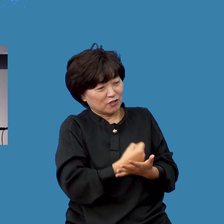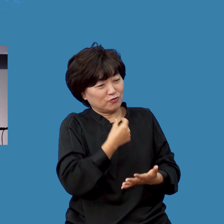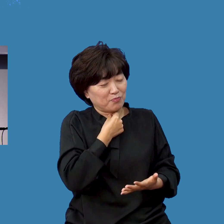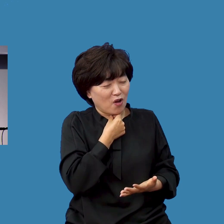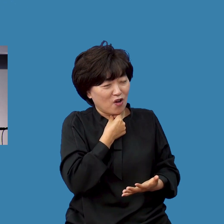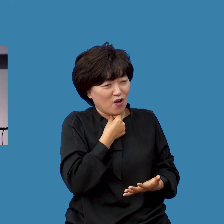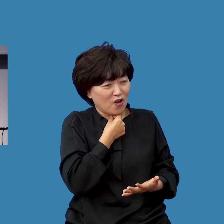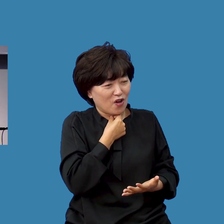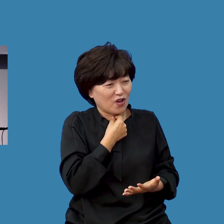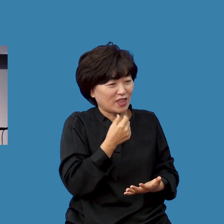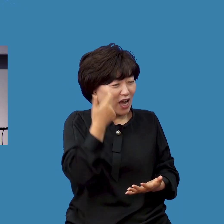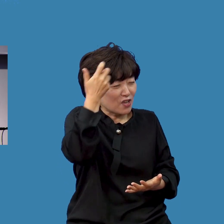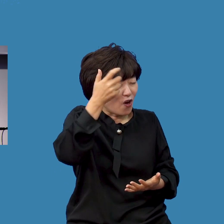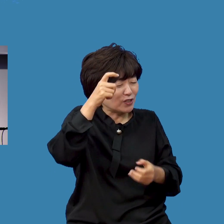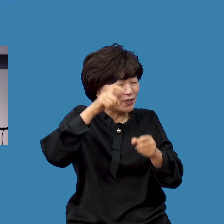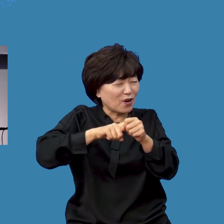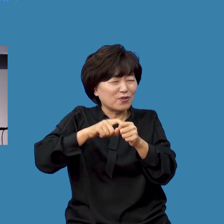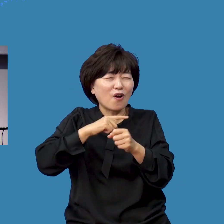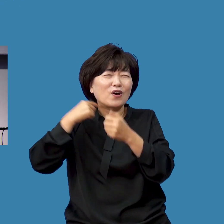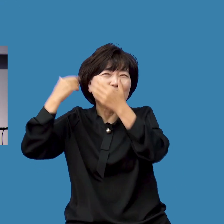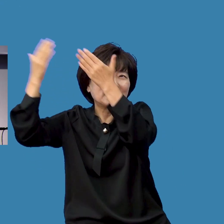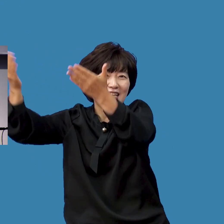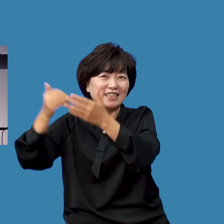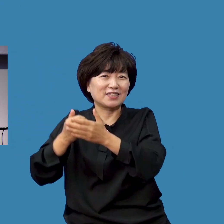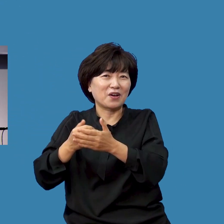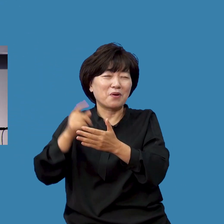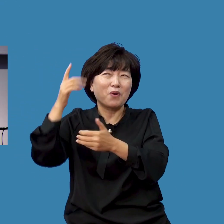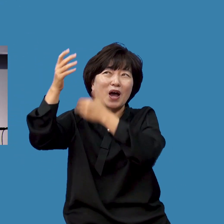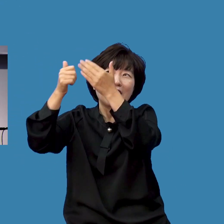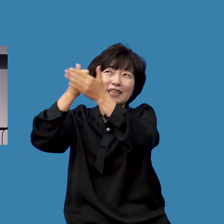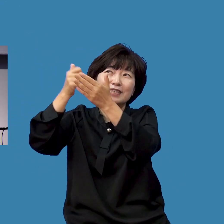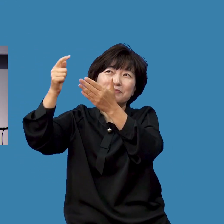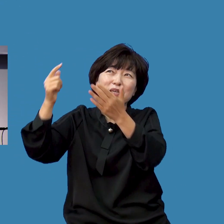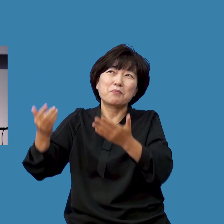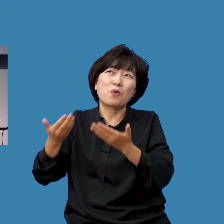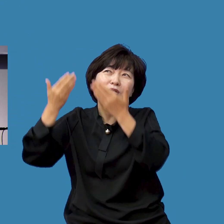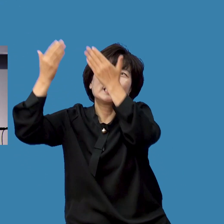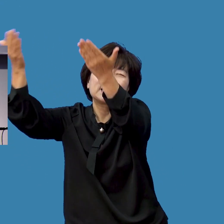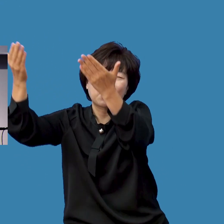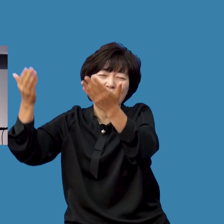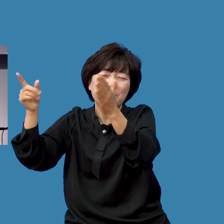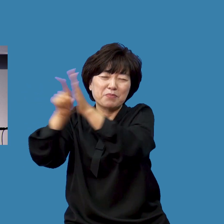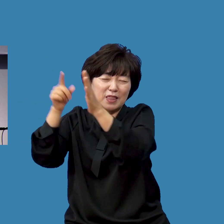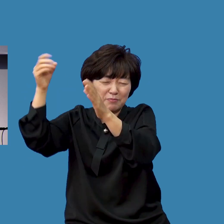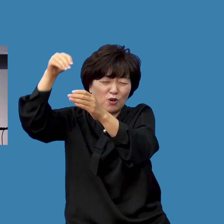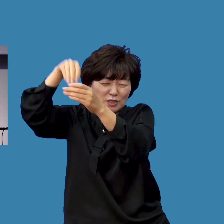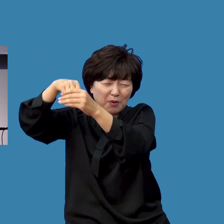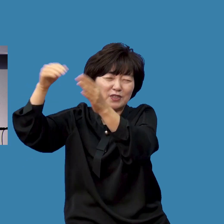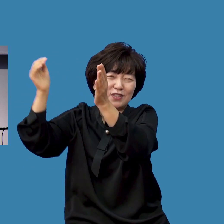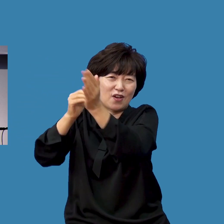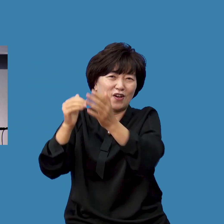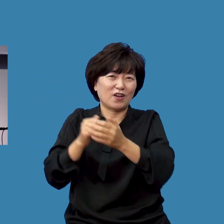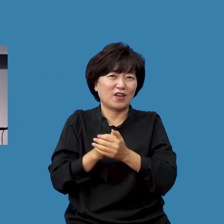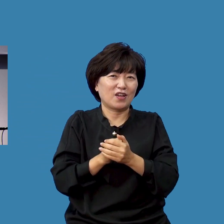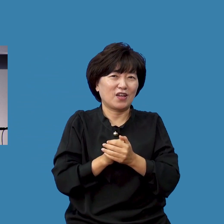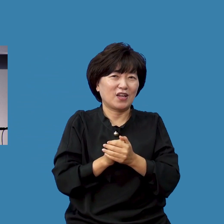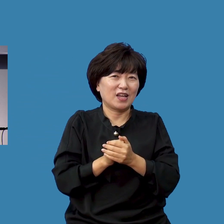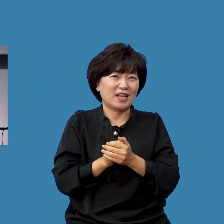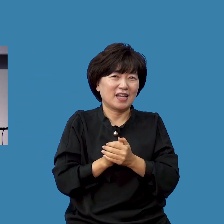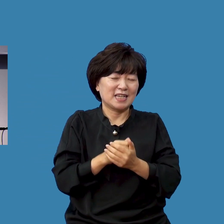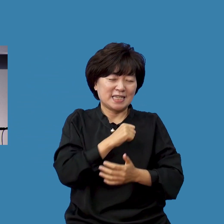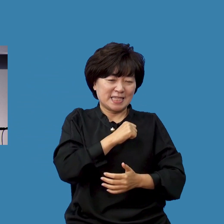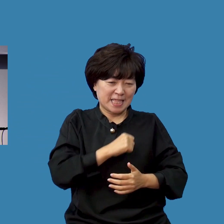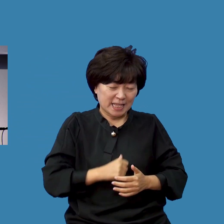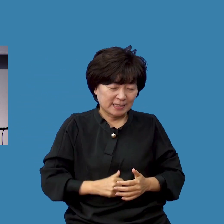그래서 뭔가를 내가 영적으로 헌신을 했어. 뭔가 내게 하나님 앞에 믿음으로 뭘 심었어. 그리고